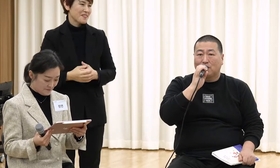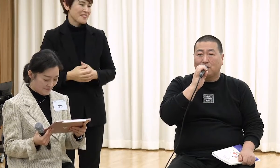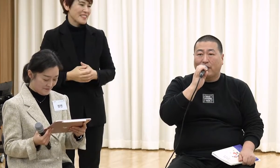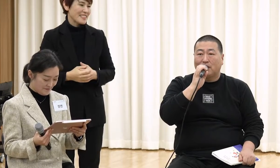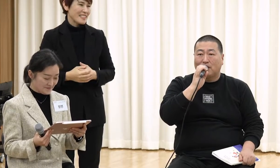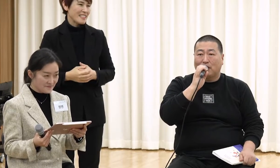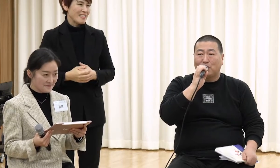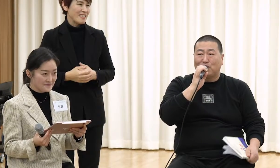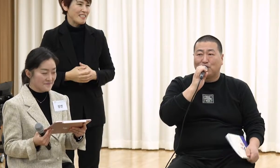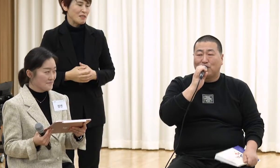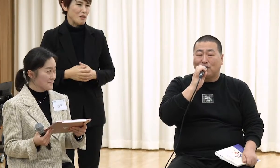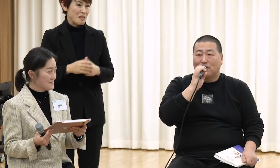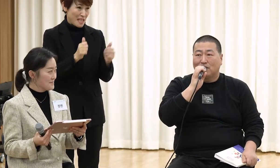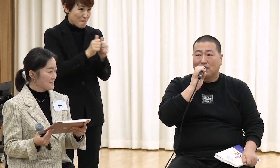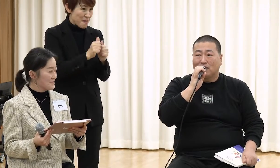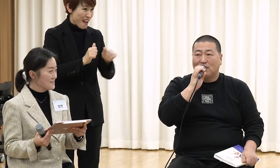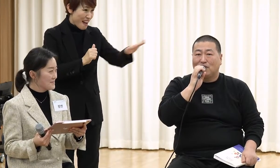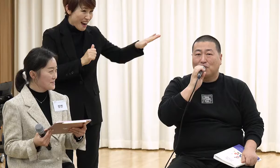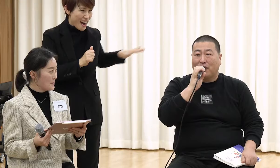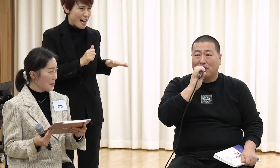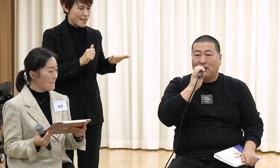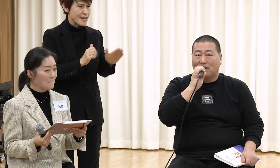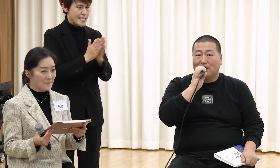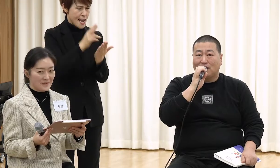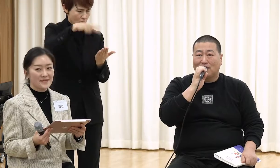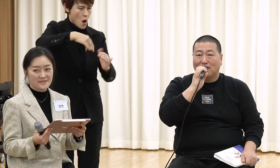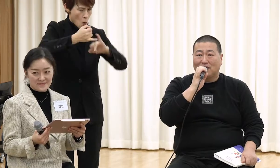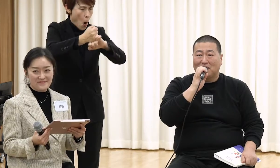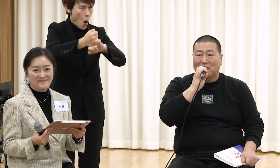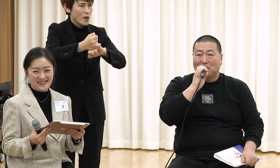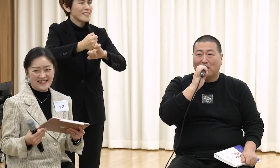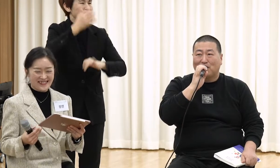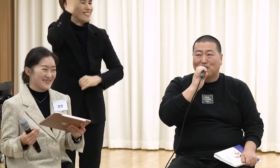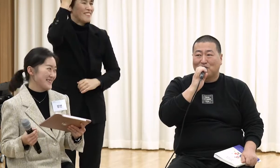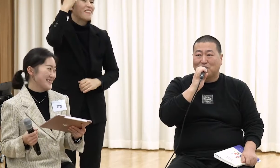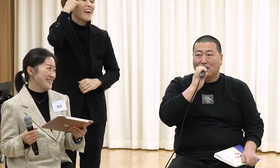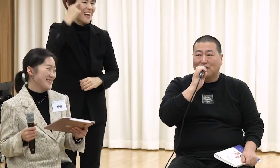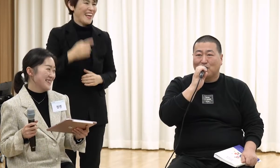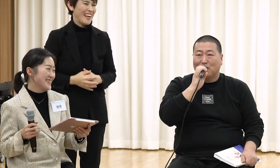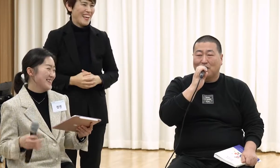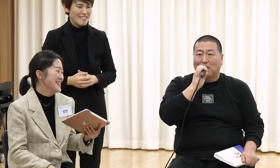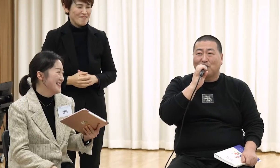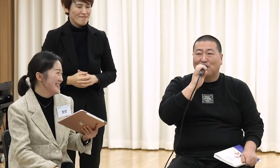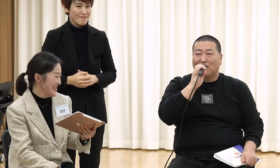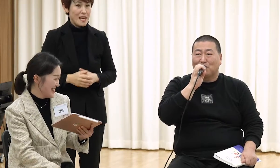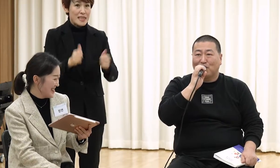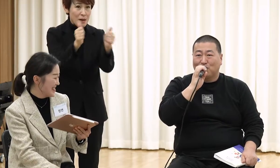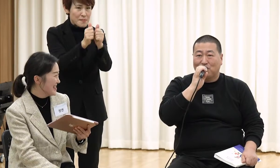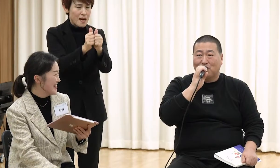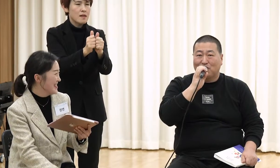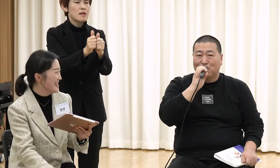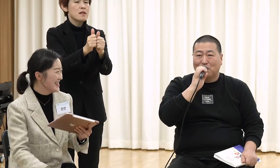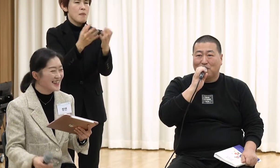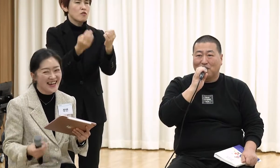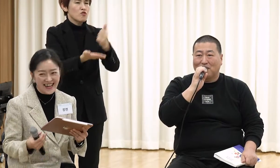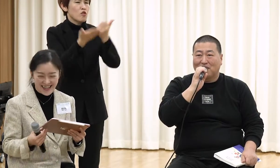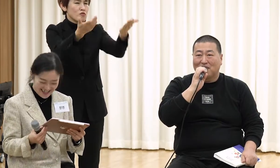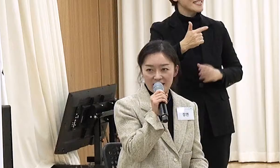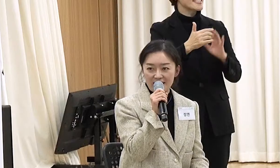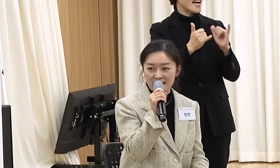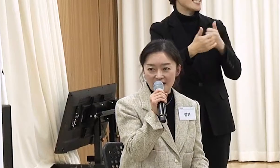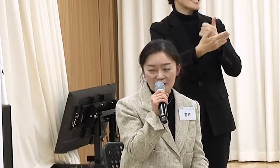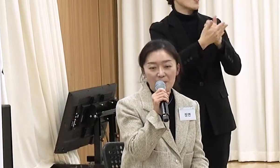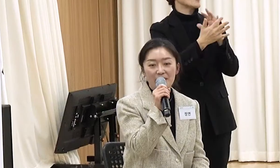느껴서요. 좀 많이 남자들도 이 책을 봐야 되겠다는 생각이 많이 들었습니다. 그래서 남자들한테도 많이 추천하고